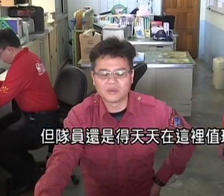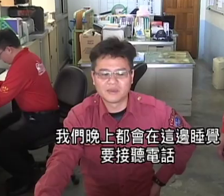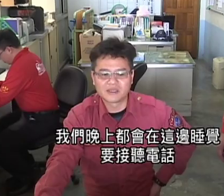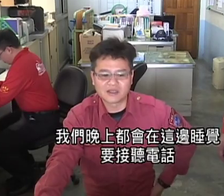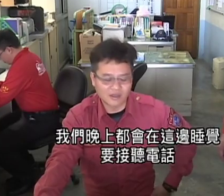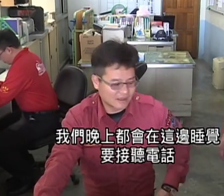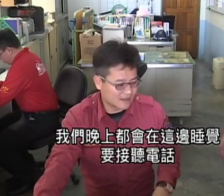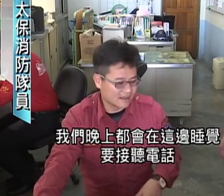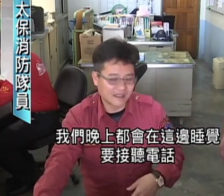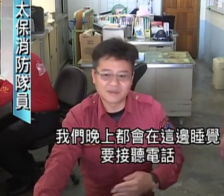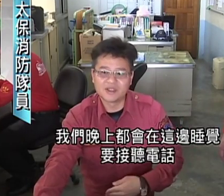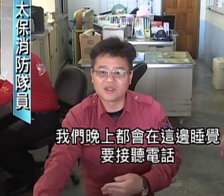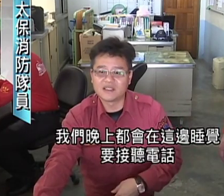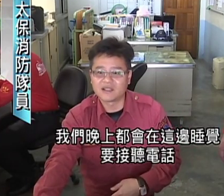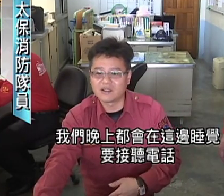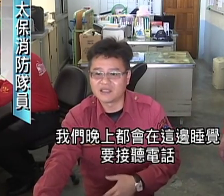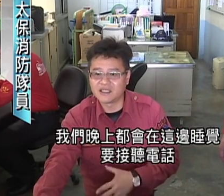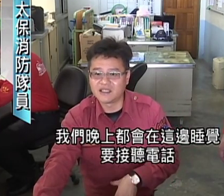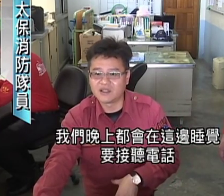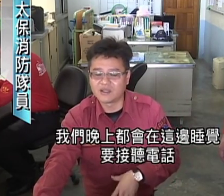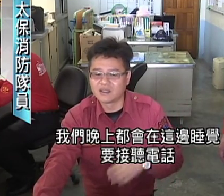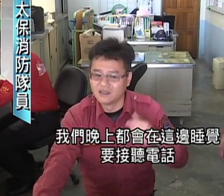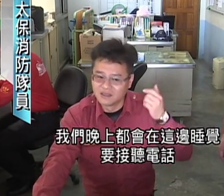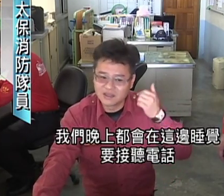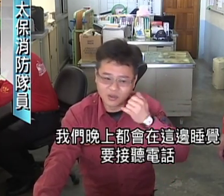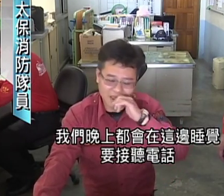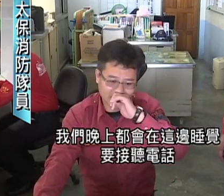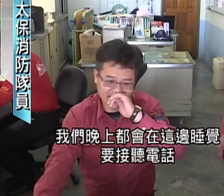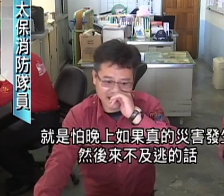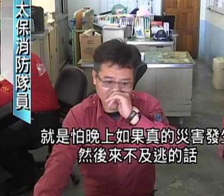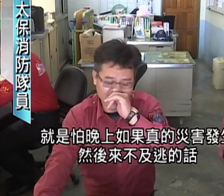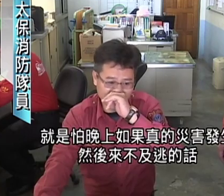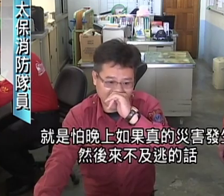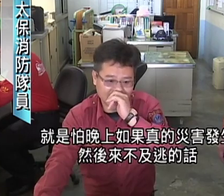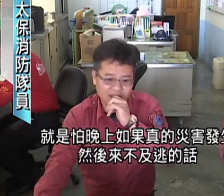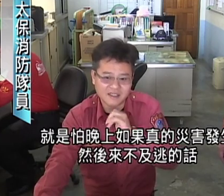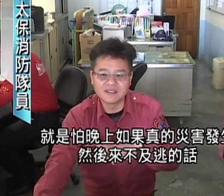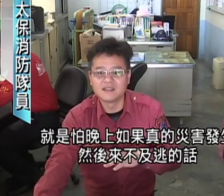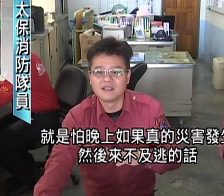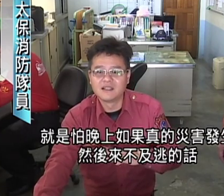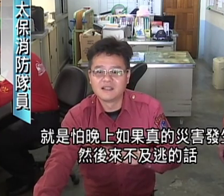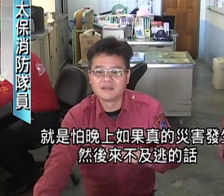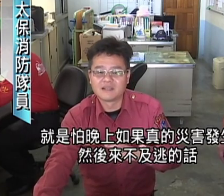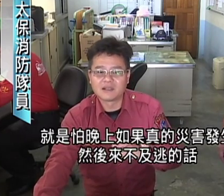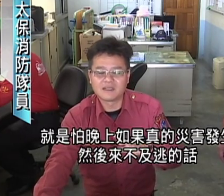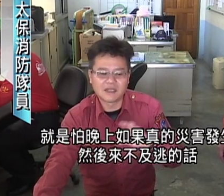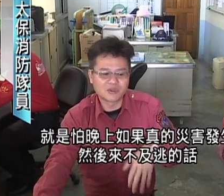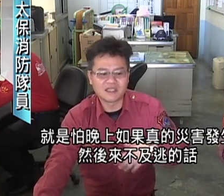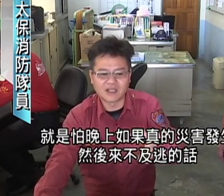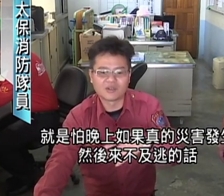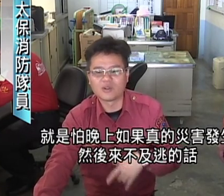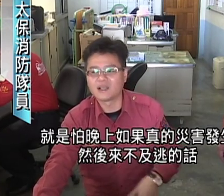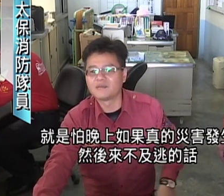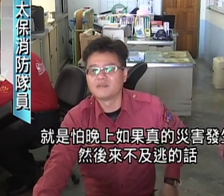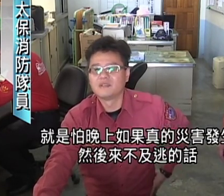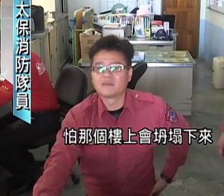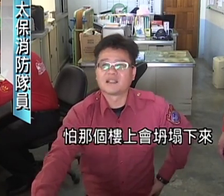们晚上都要在这边睡觉，要接听电话，就说怕晚上如果真的灾害发生。然后来不及逃的话，他那